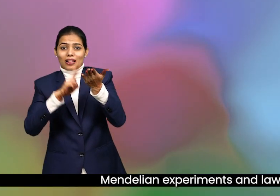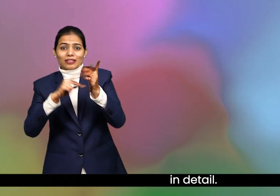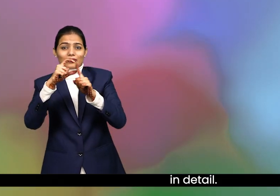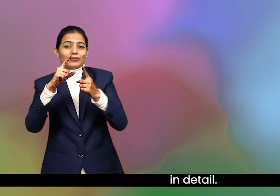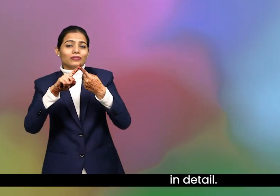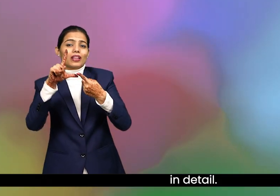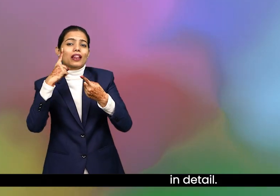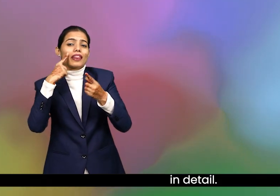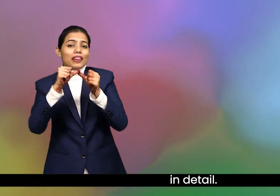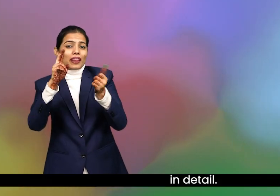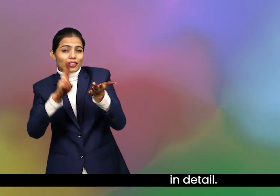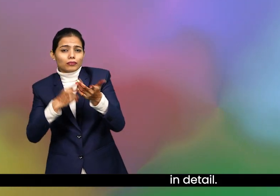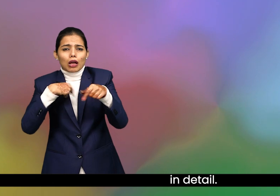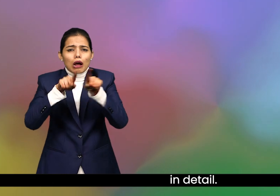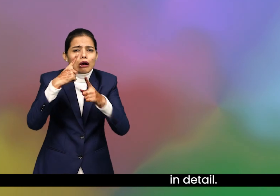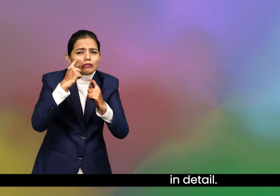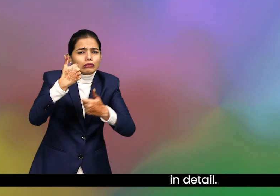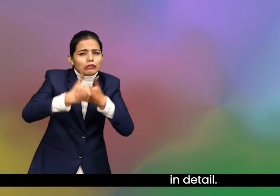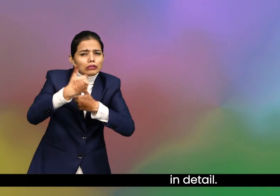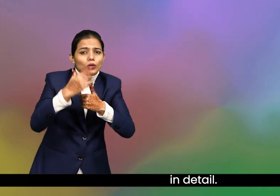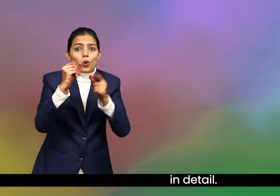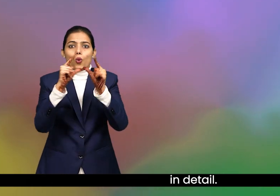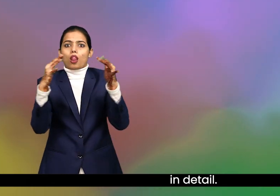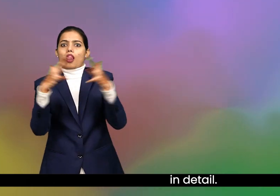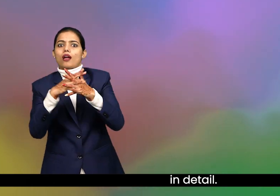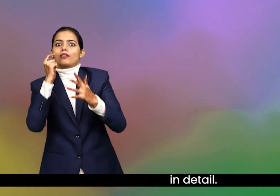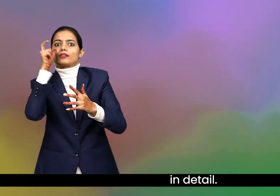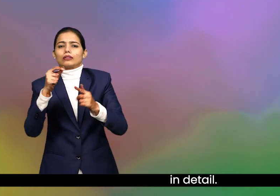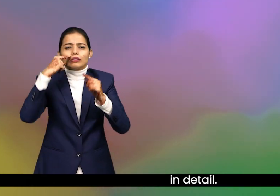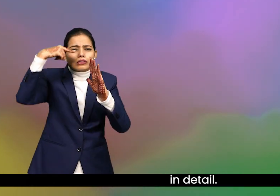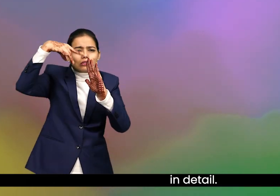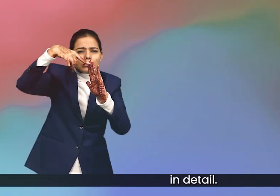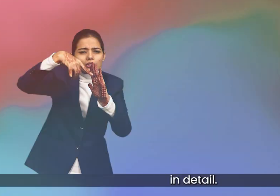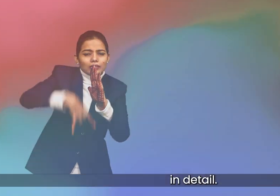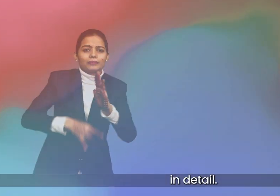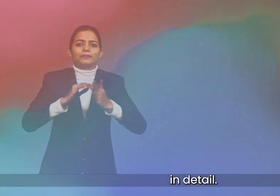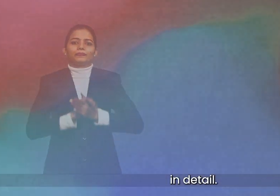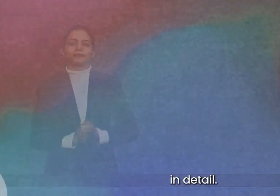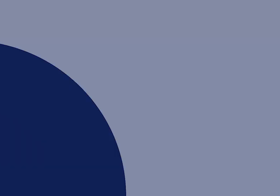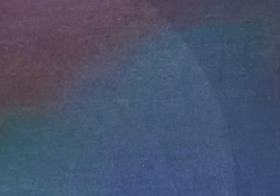in விரிவாக detail. பார்ப்போம்.